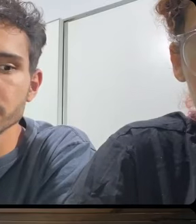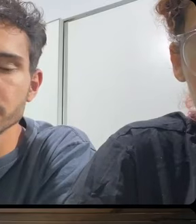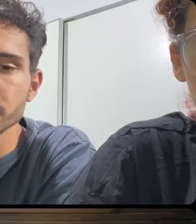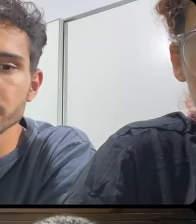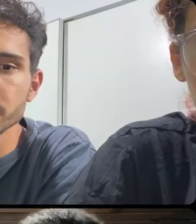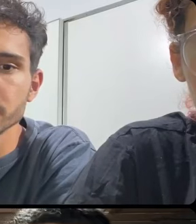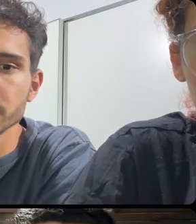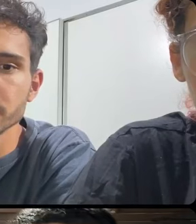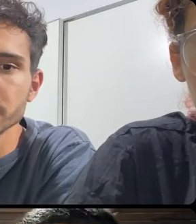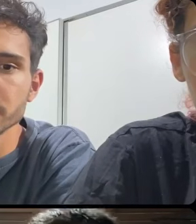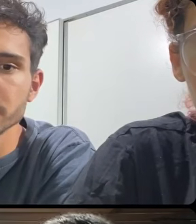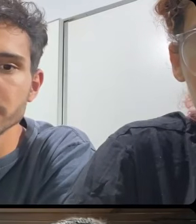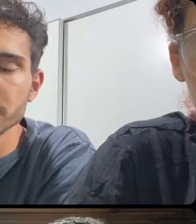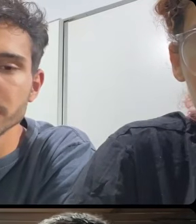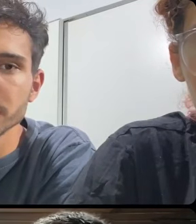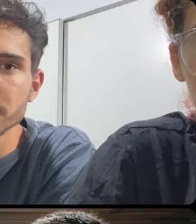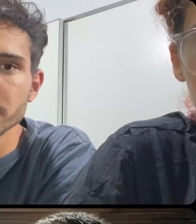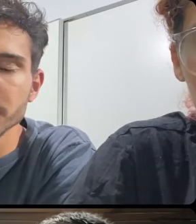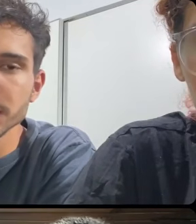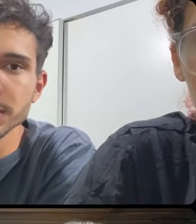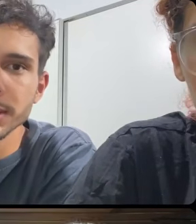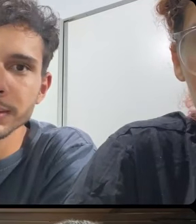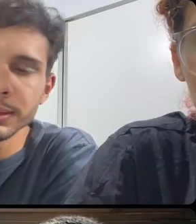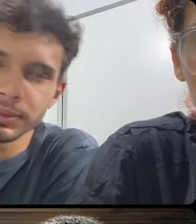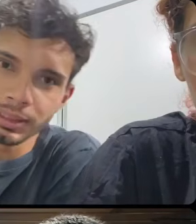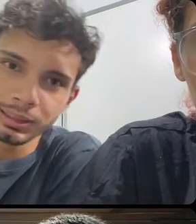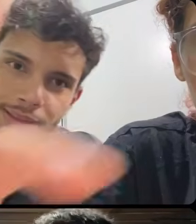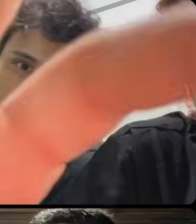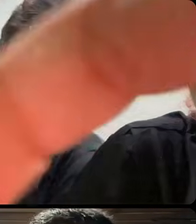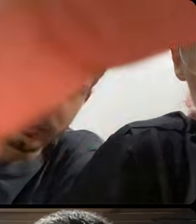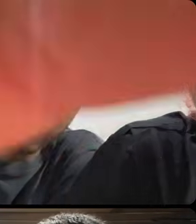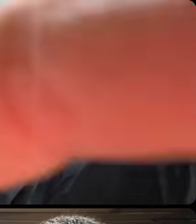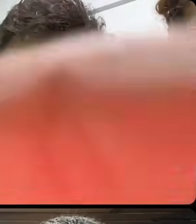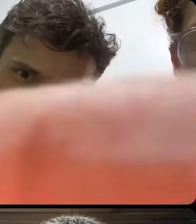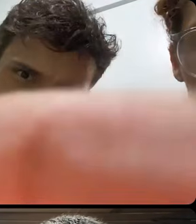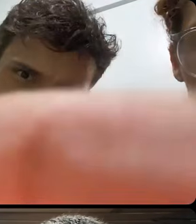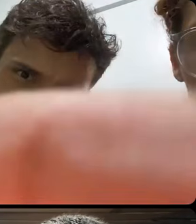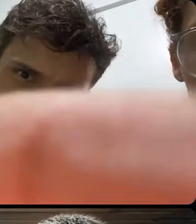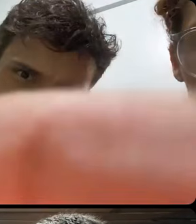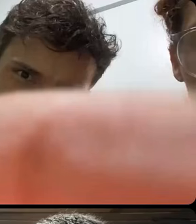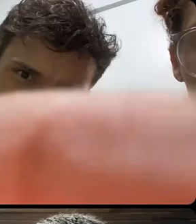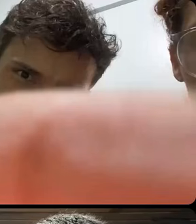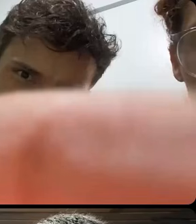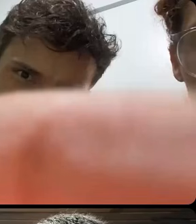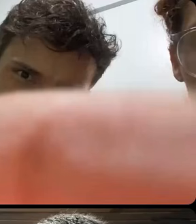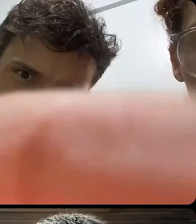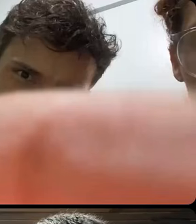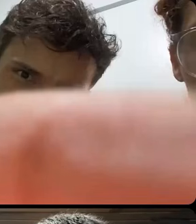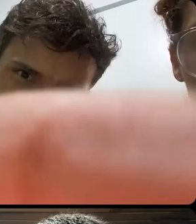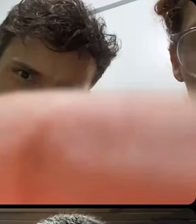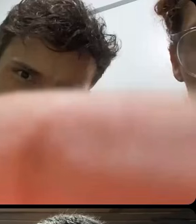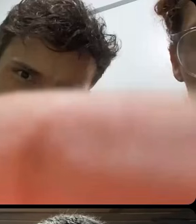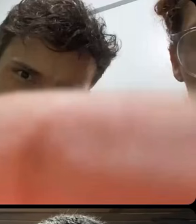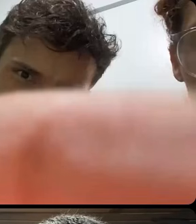e nós vai para a palavra e oramos no final, né? Vai dar certinho, vamos gente, terminar às 11. Vai dar.